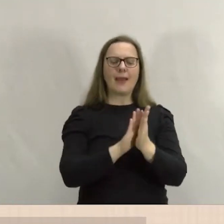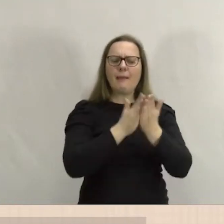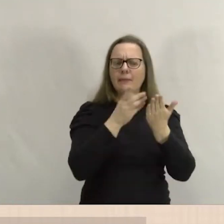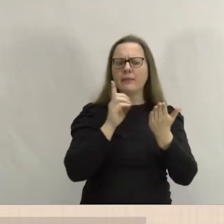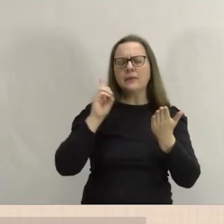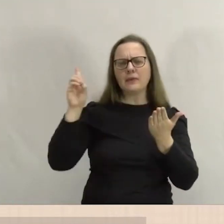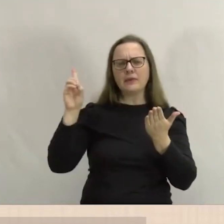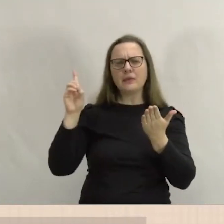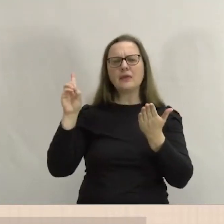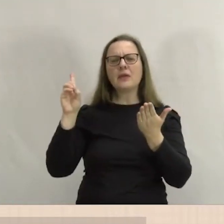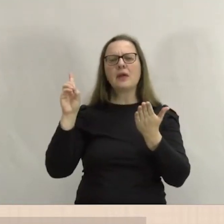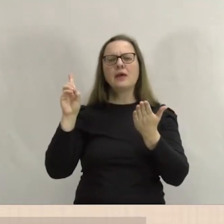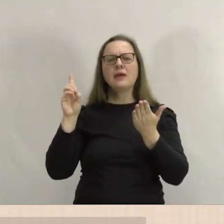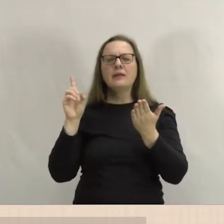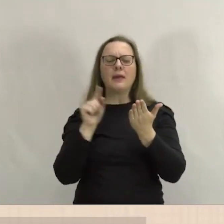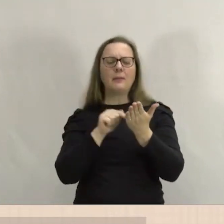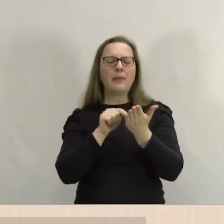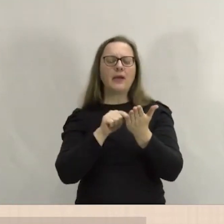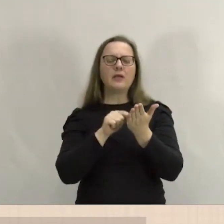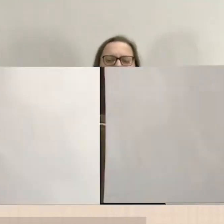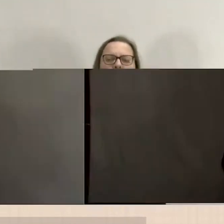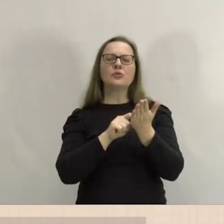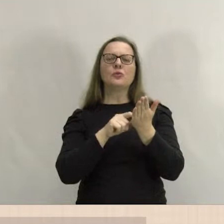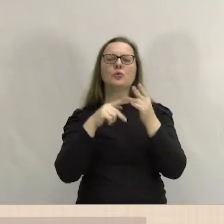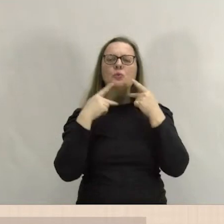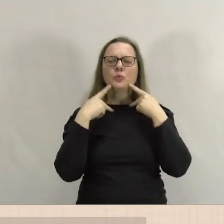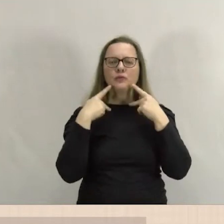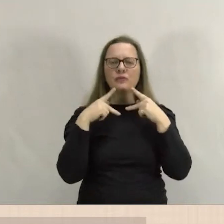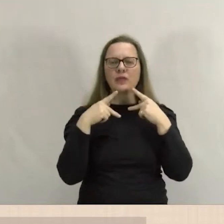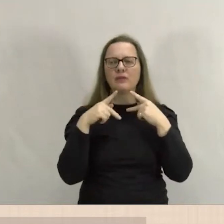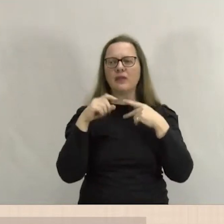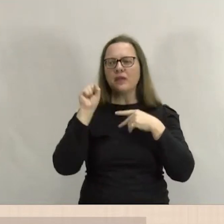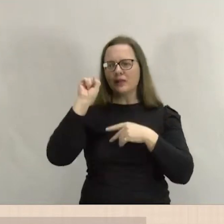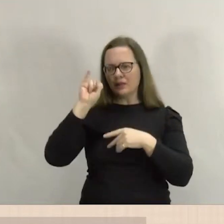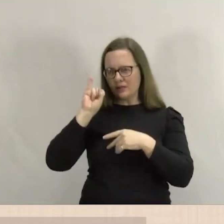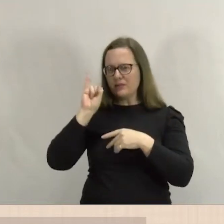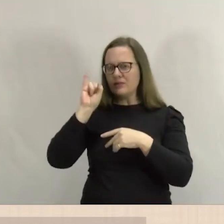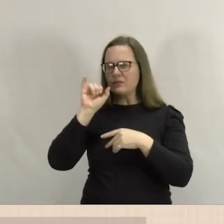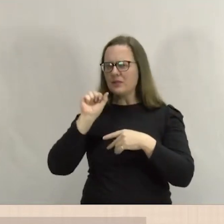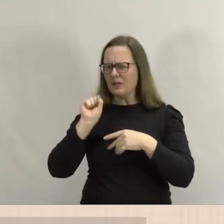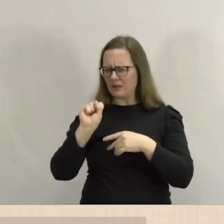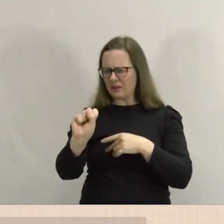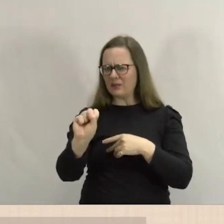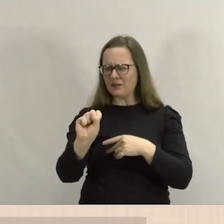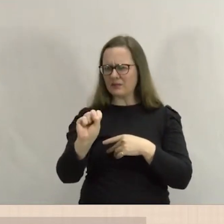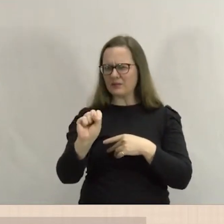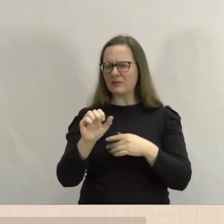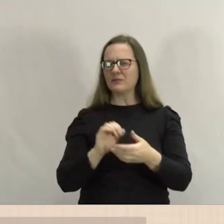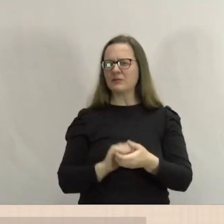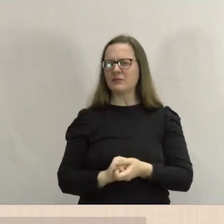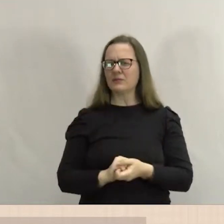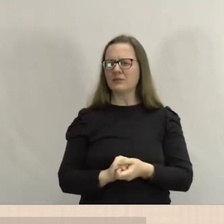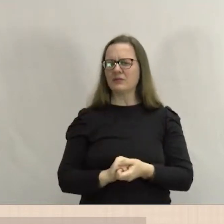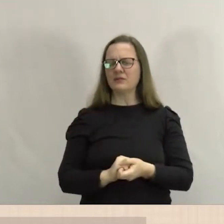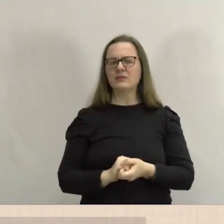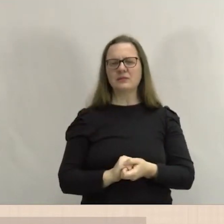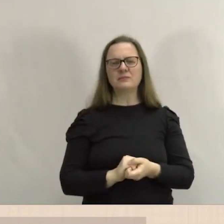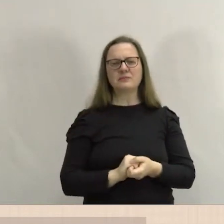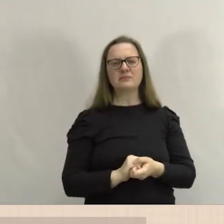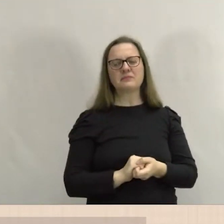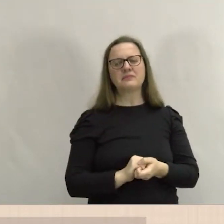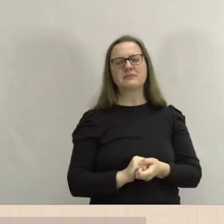lendo o profeta Isaías. Então disse o Espírito a Filipe: aproxima-te desse carro e